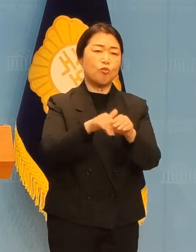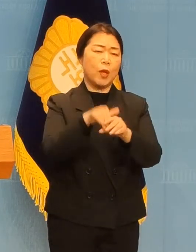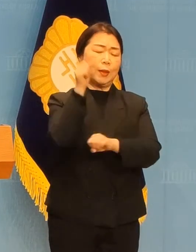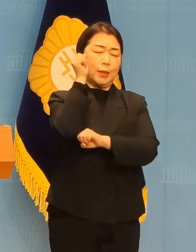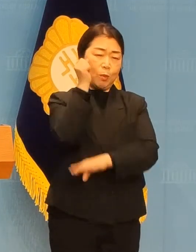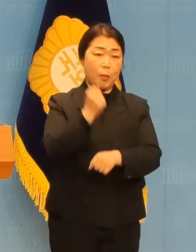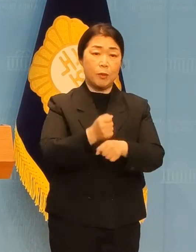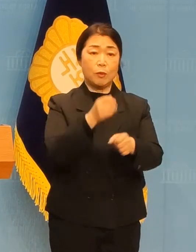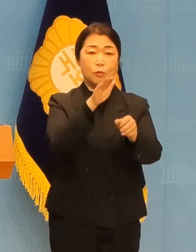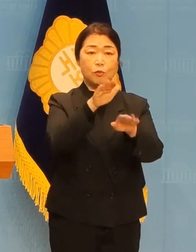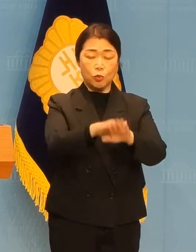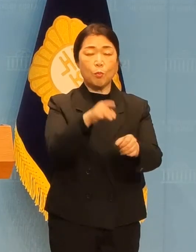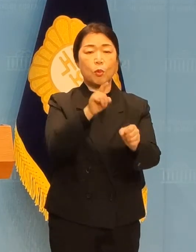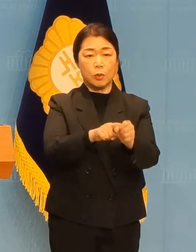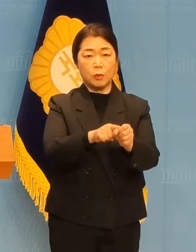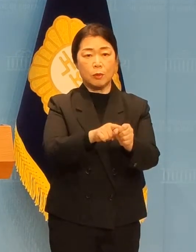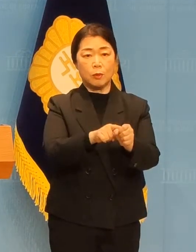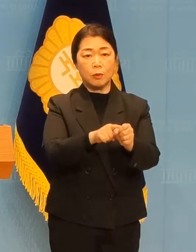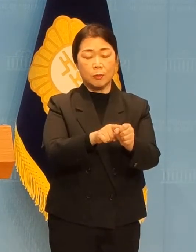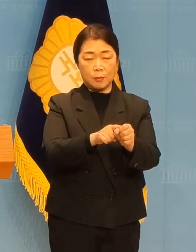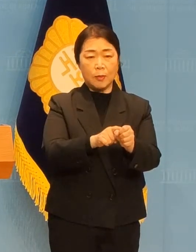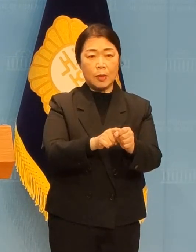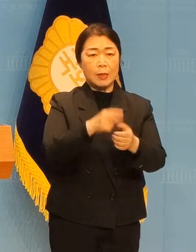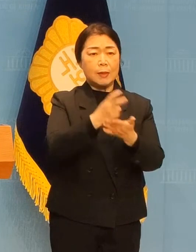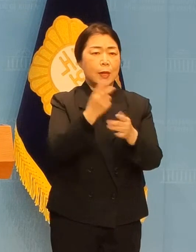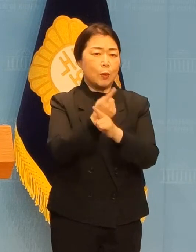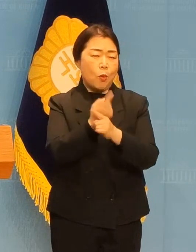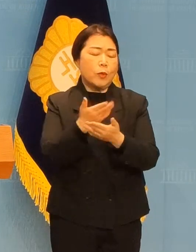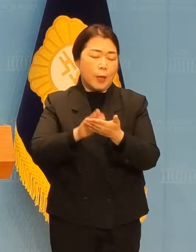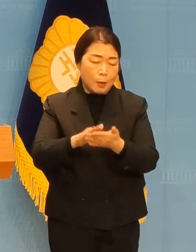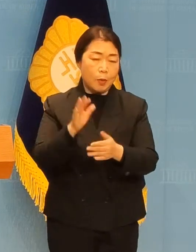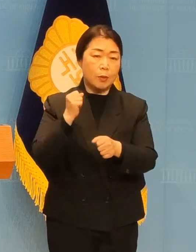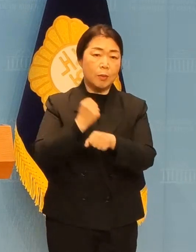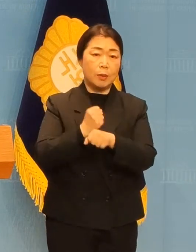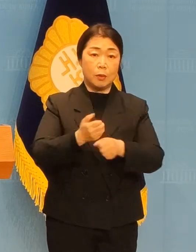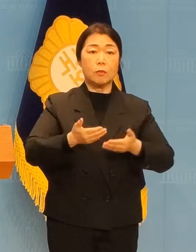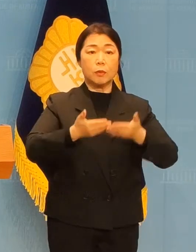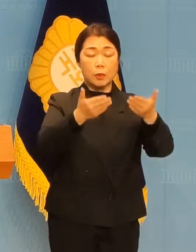정착시키기 위한 제도 개선을 적극 추진할 것입니다.